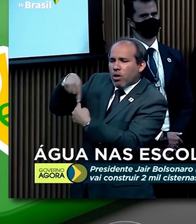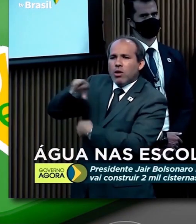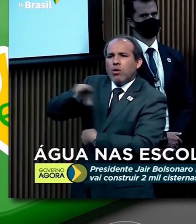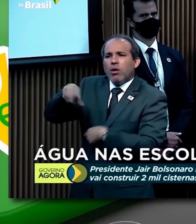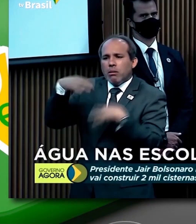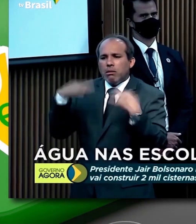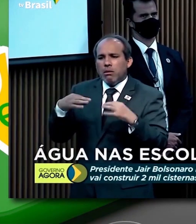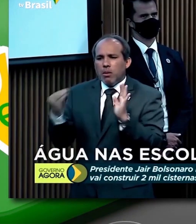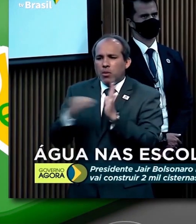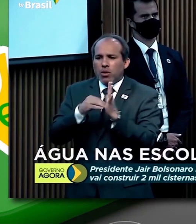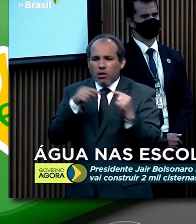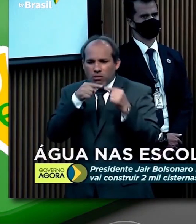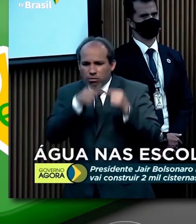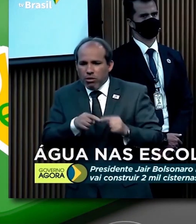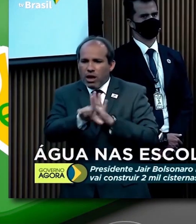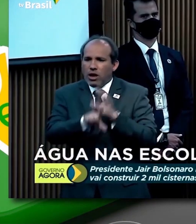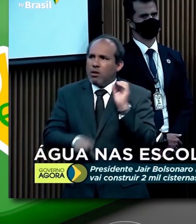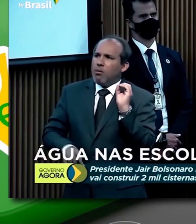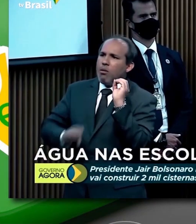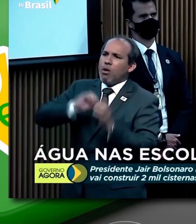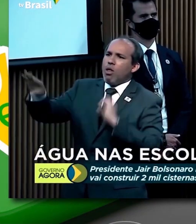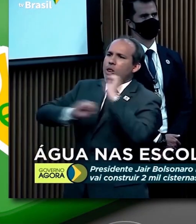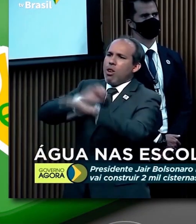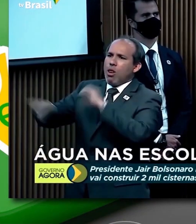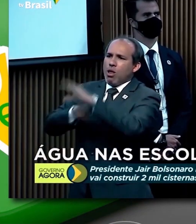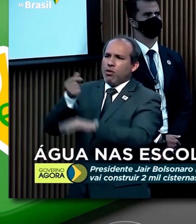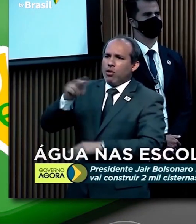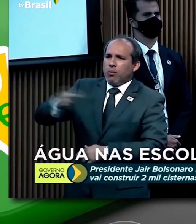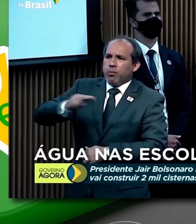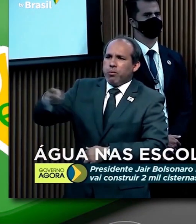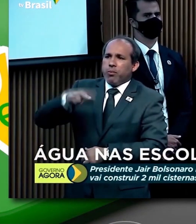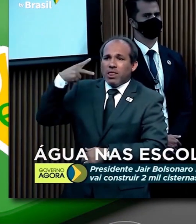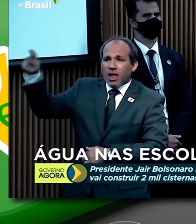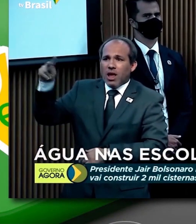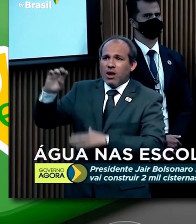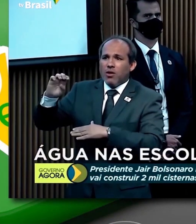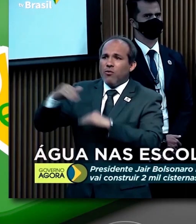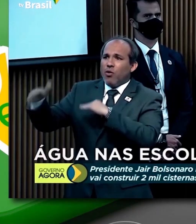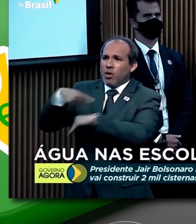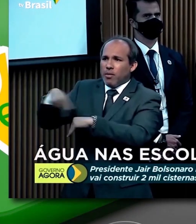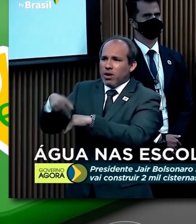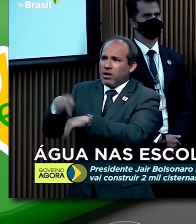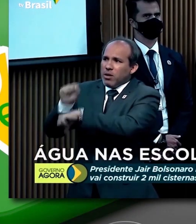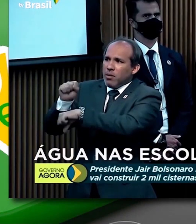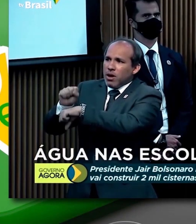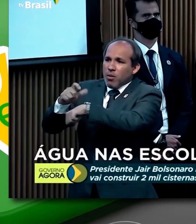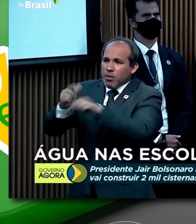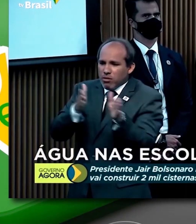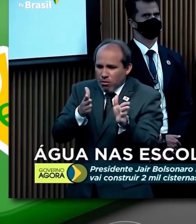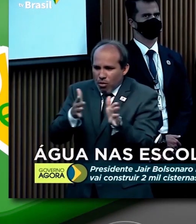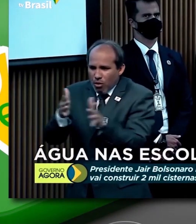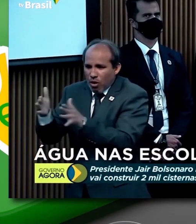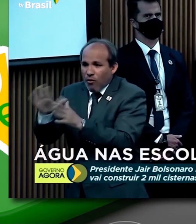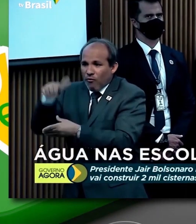e com medidas Provisórias alteradas no cantinho e votada aguardando o momento para que a votação